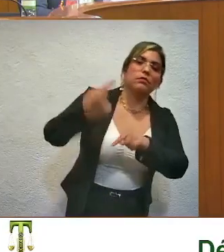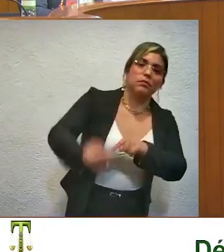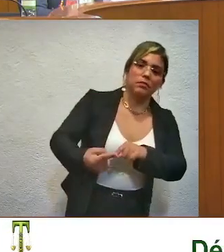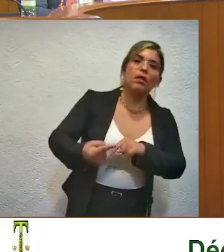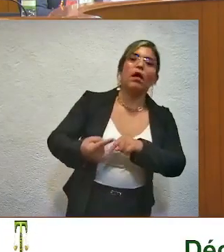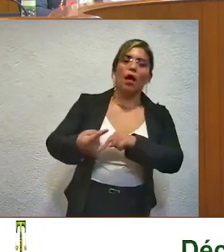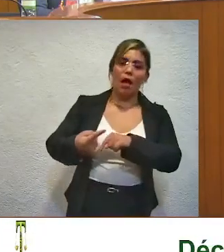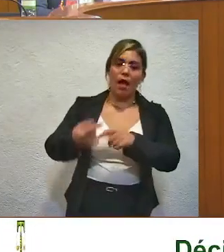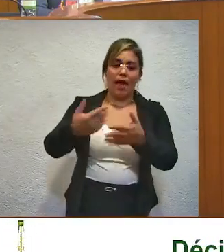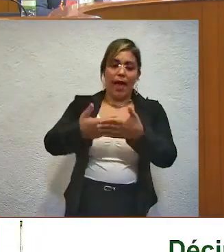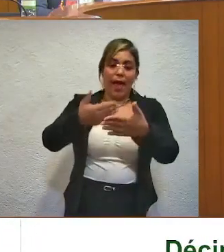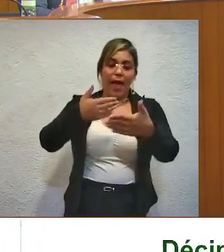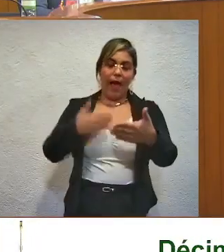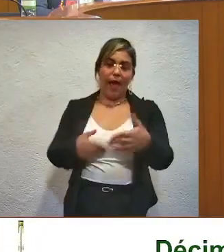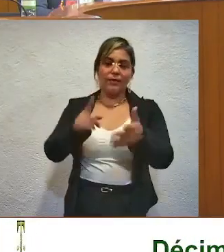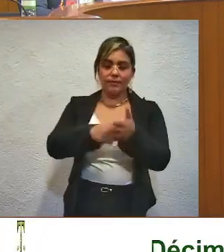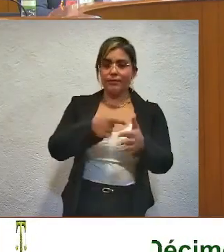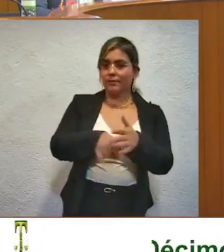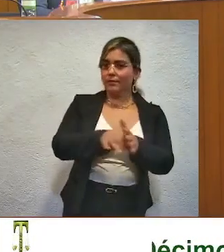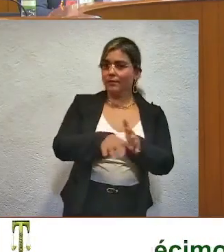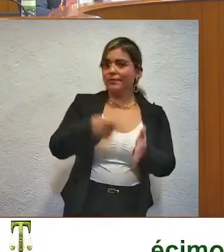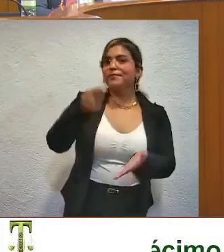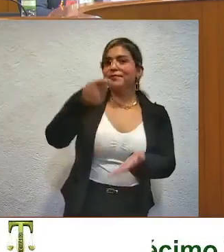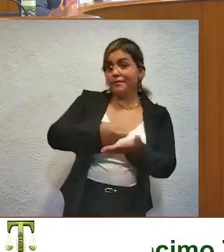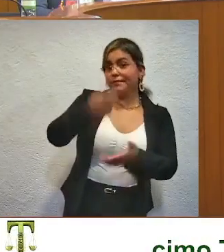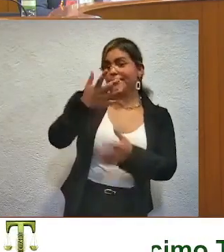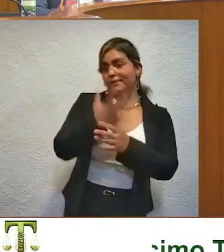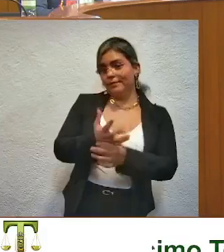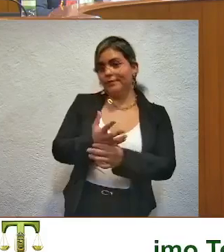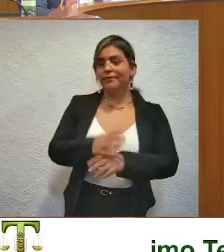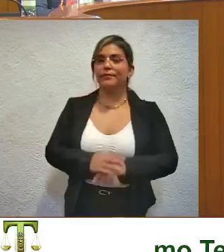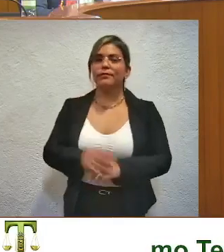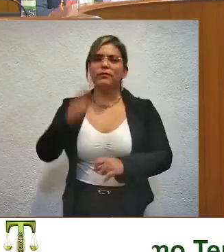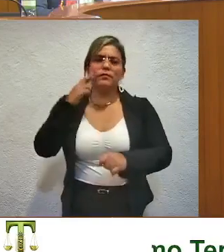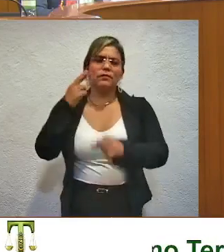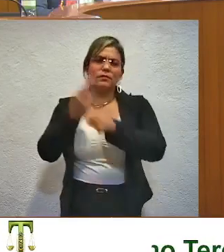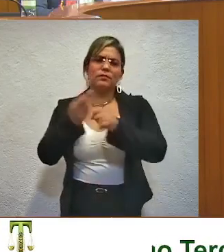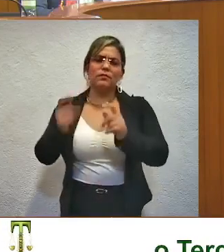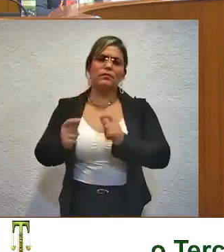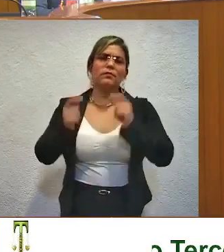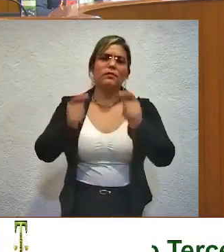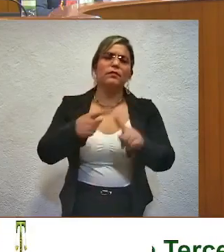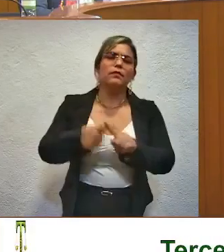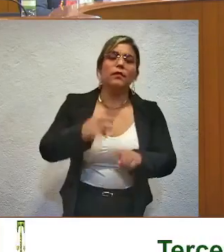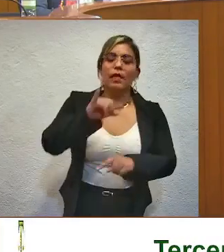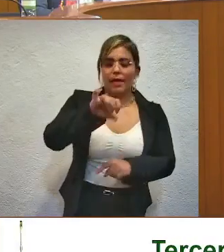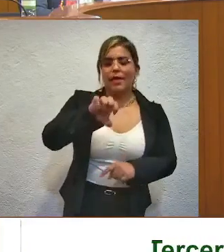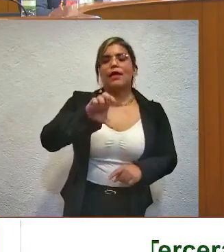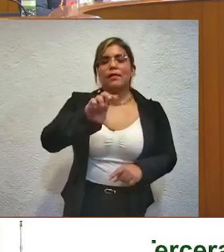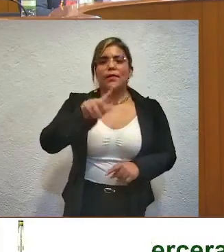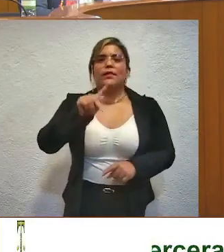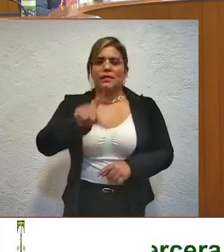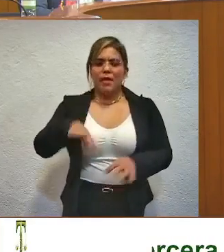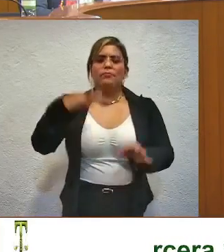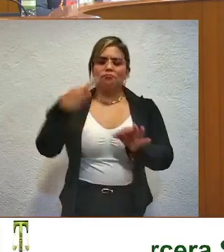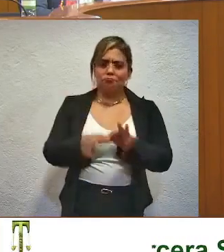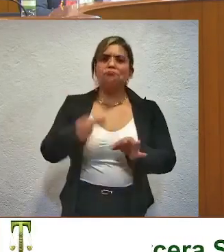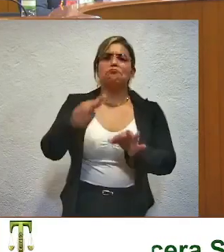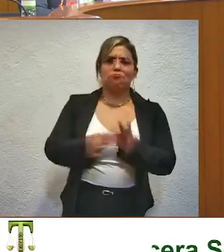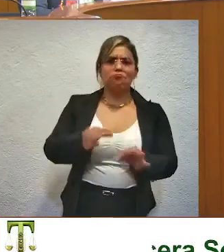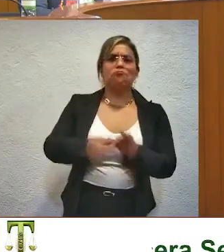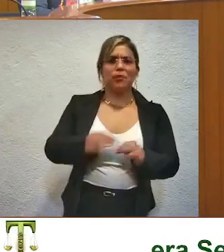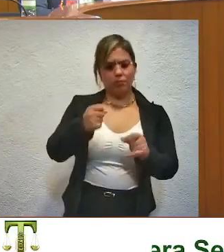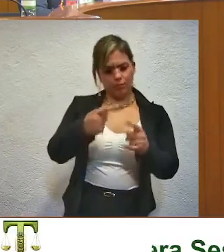electoral, como se ordenó en la sentencia, por lo que la responsable y el Instituto Electoral cumplieron en tiempo y forma con la publicación